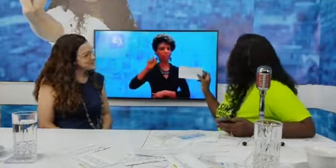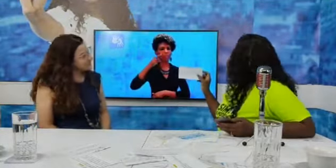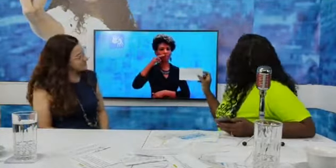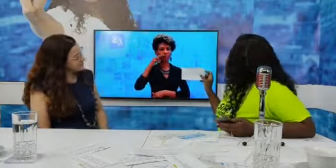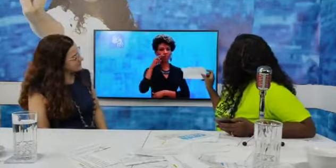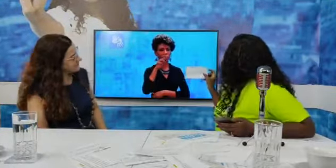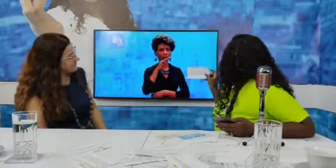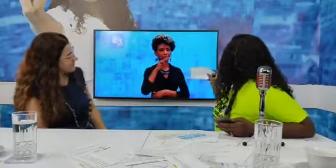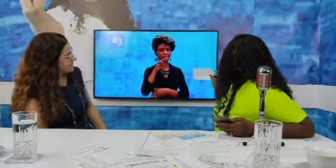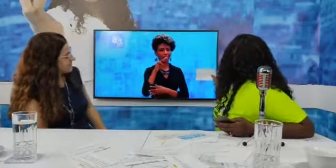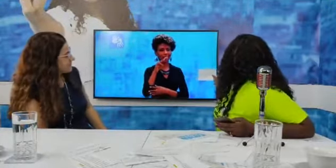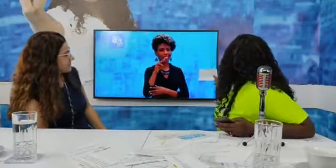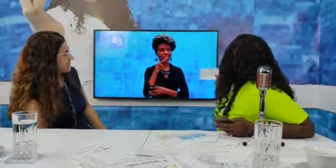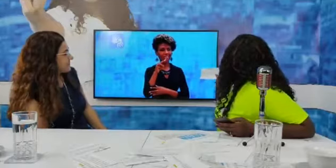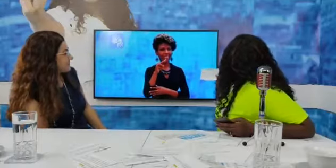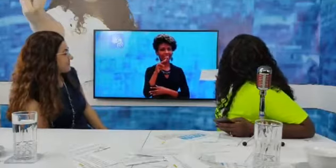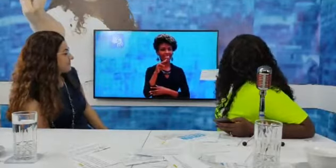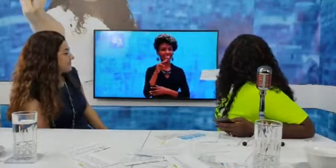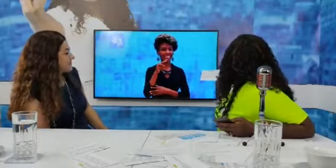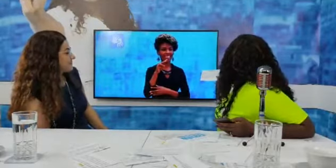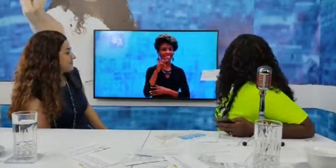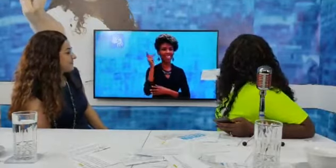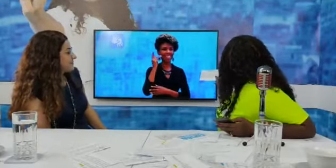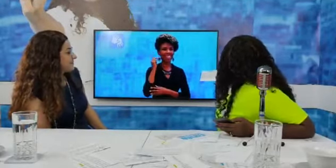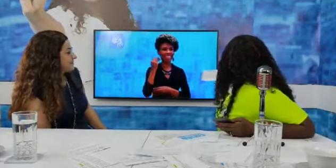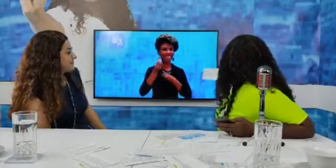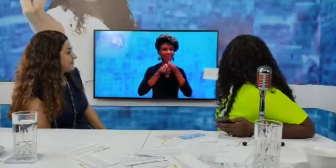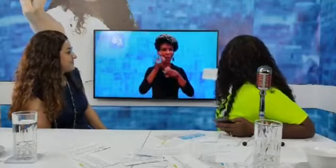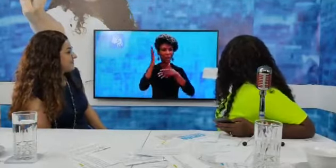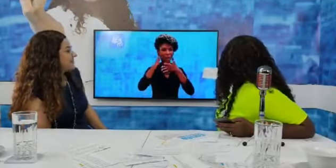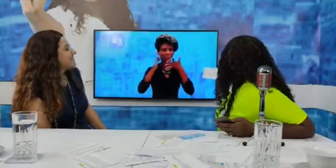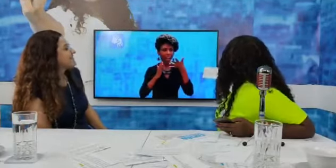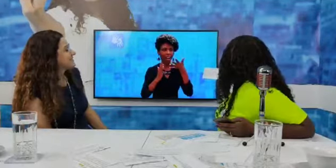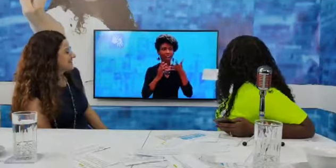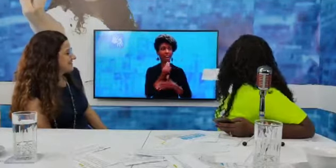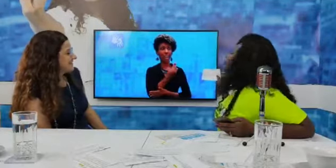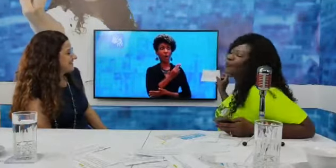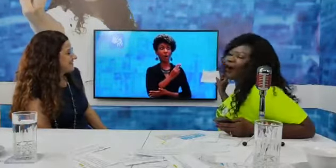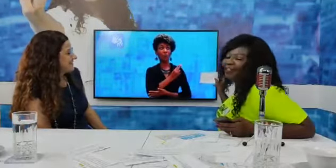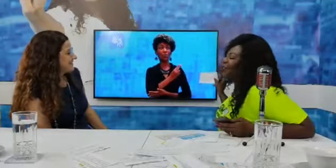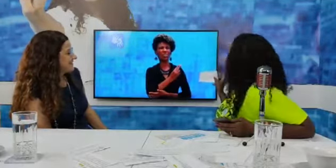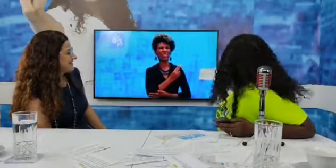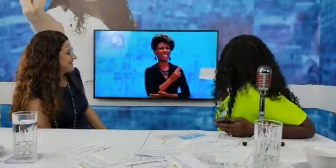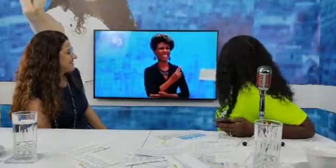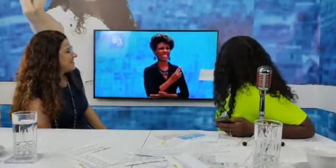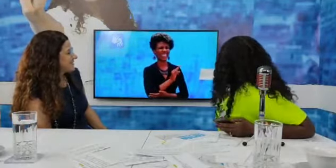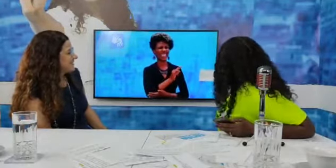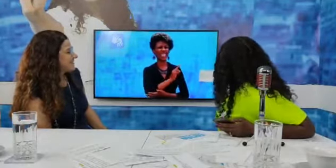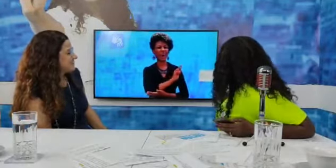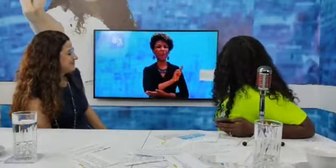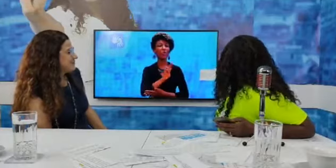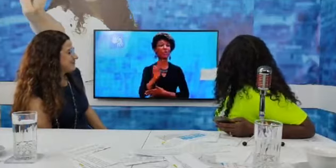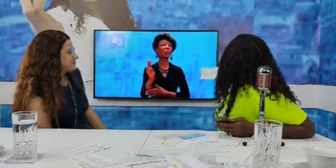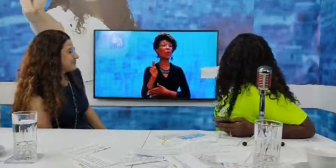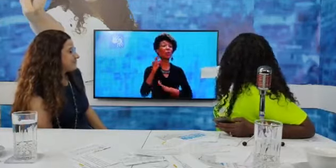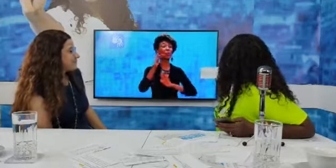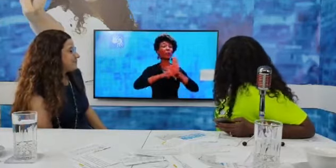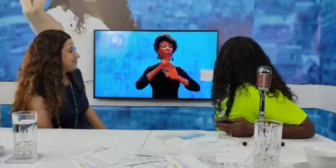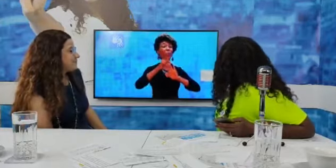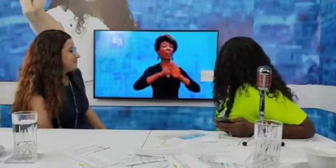olha. Irelda, como se fala em Libras o nome do programa Forte por Ser Mulher?